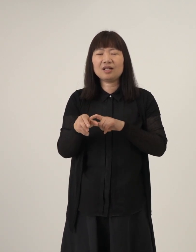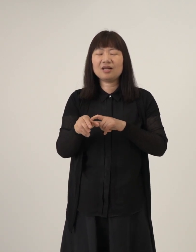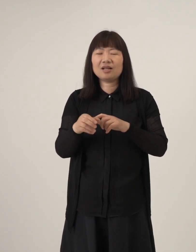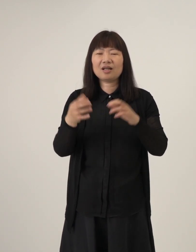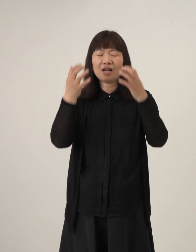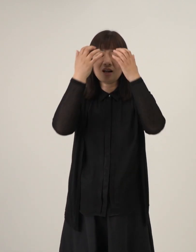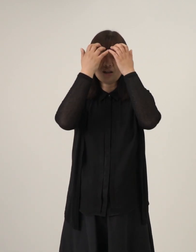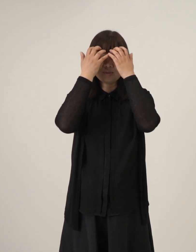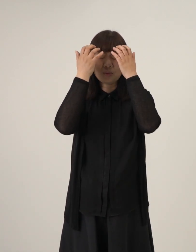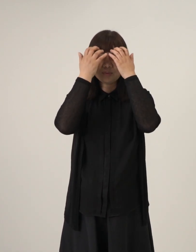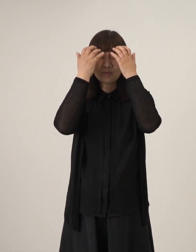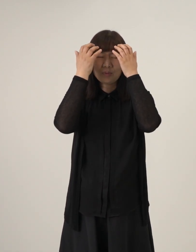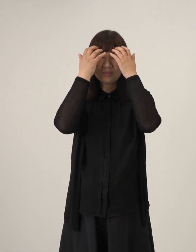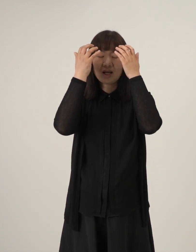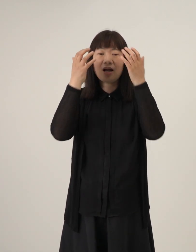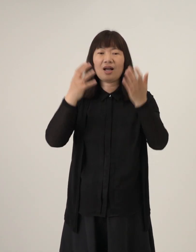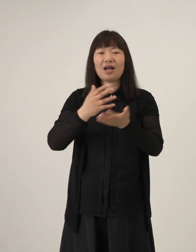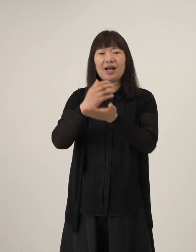십자가